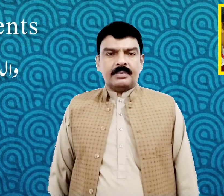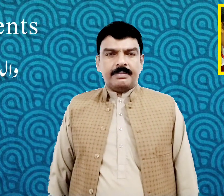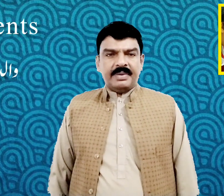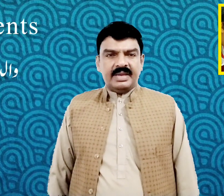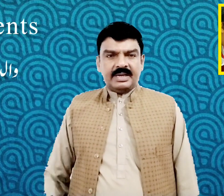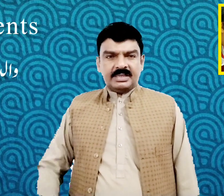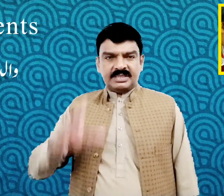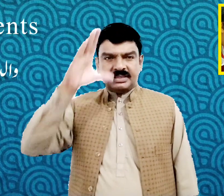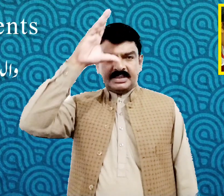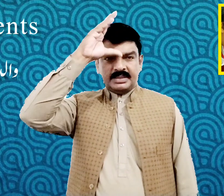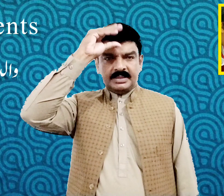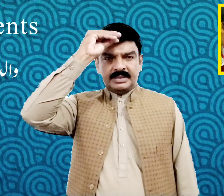पेरेंट्स।